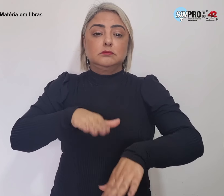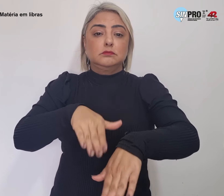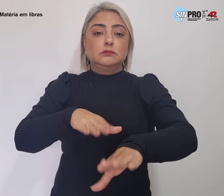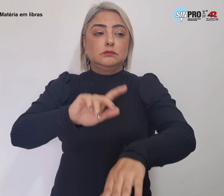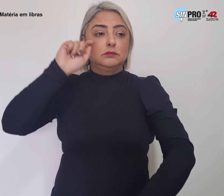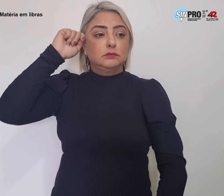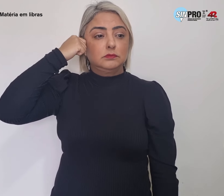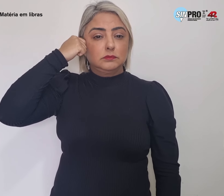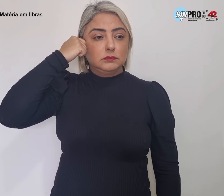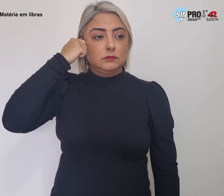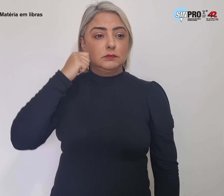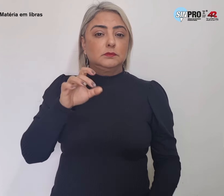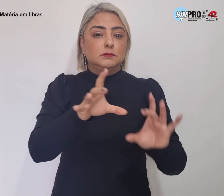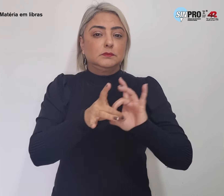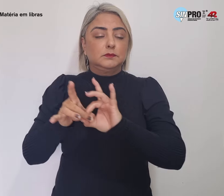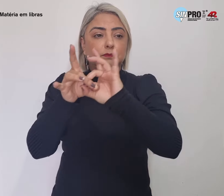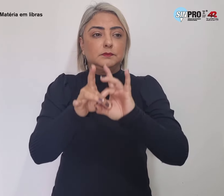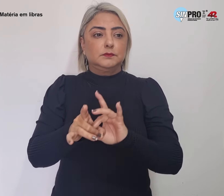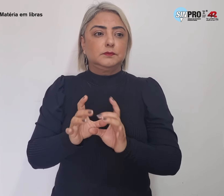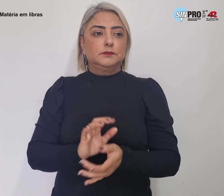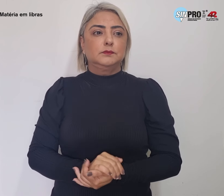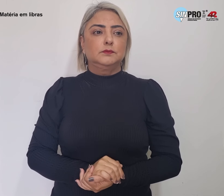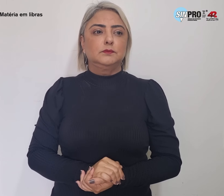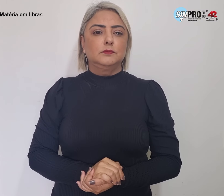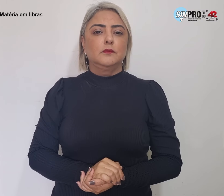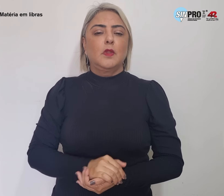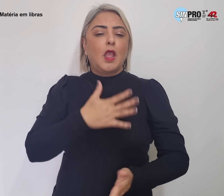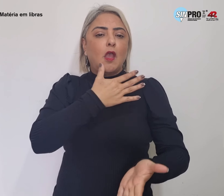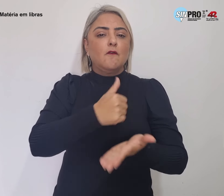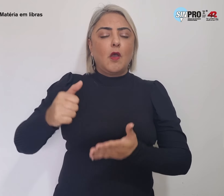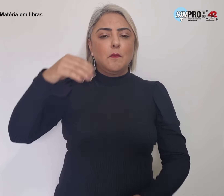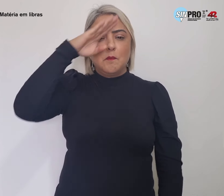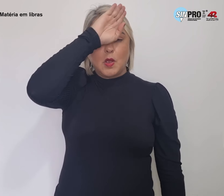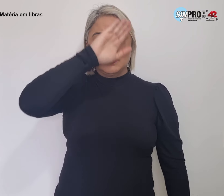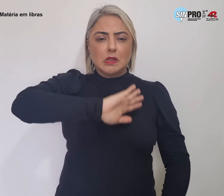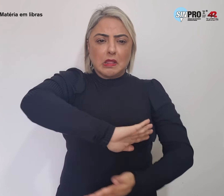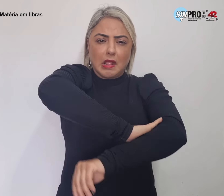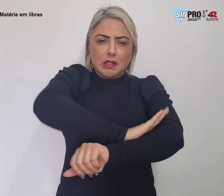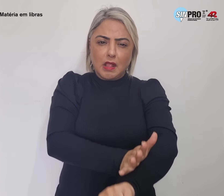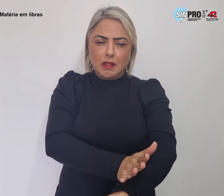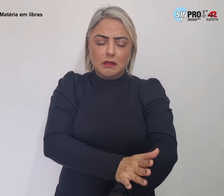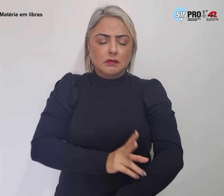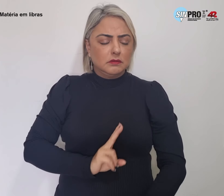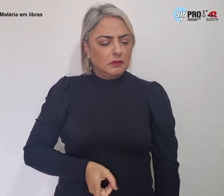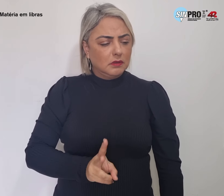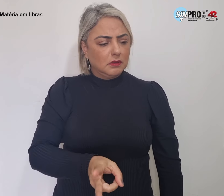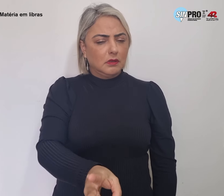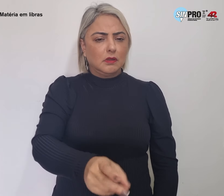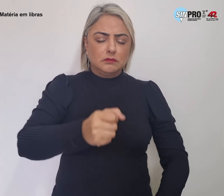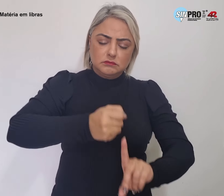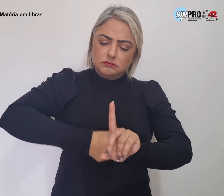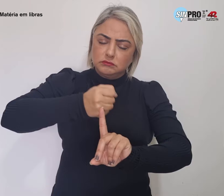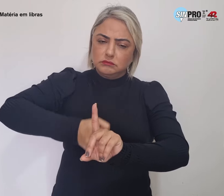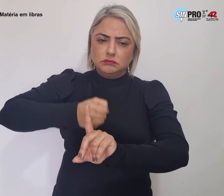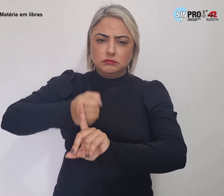Unificado. Fora Bolsonaro, seu racista, seguiremos em luta até